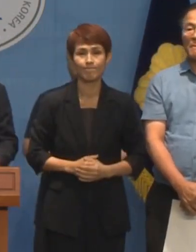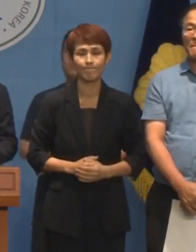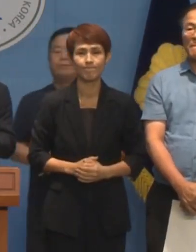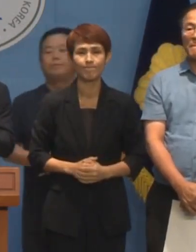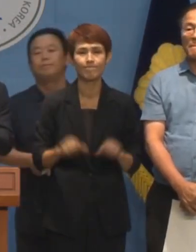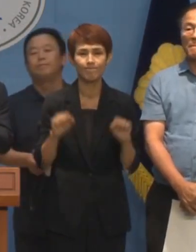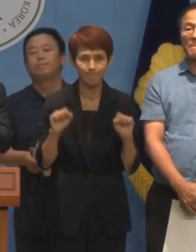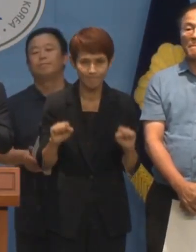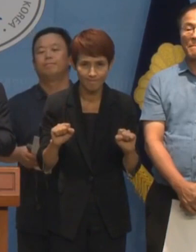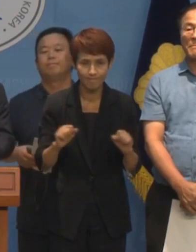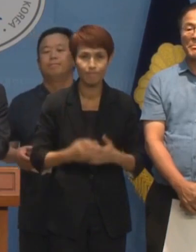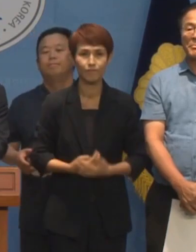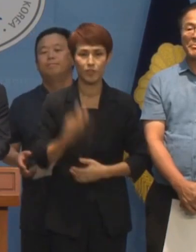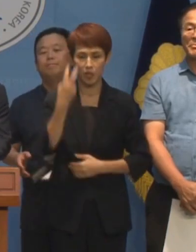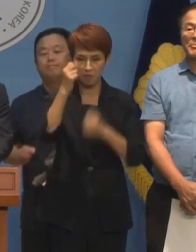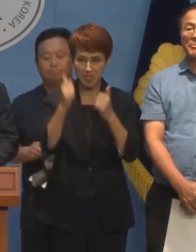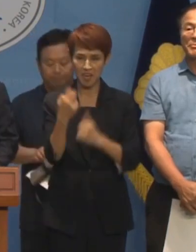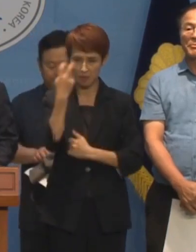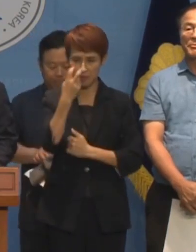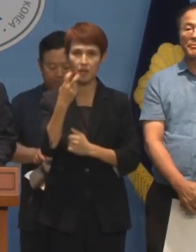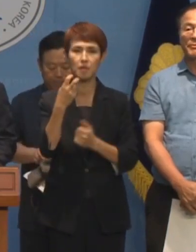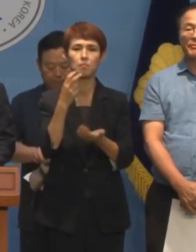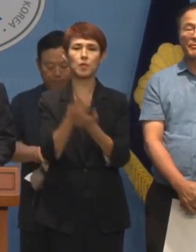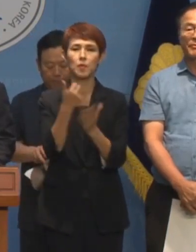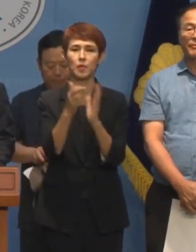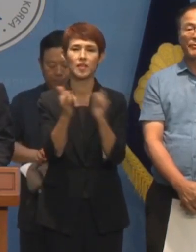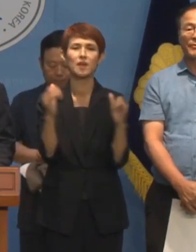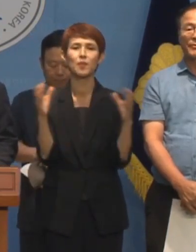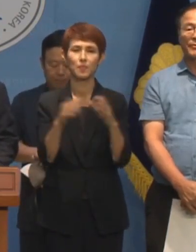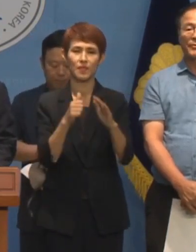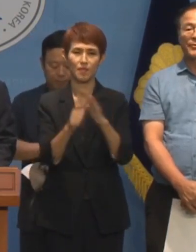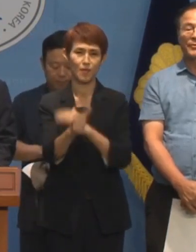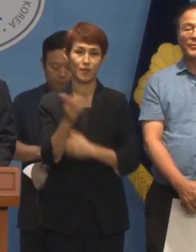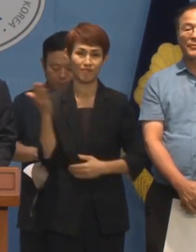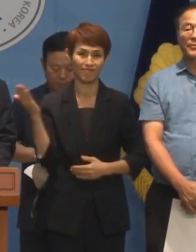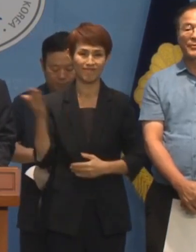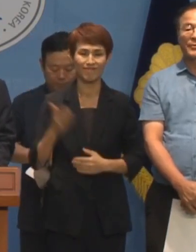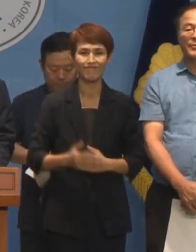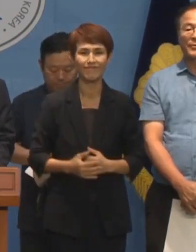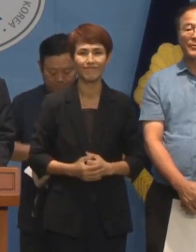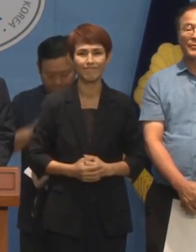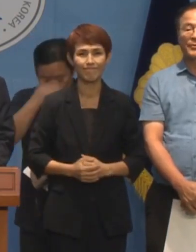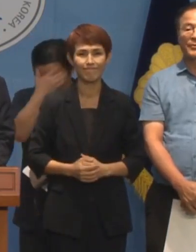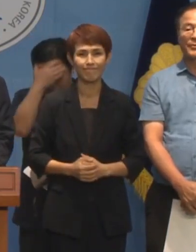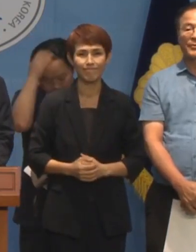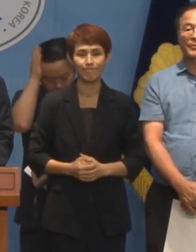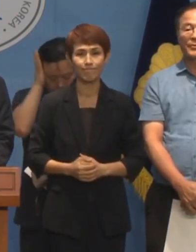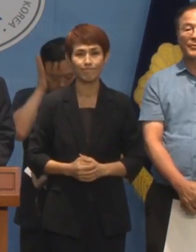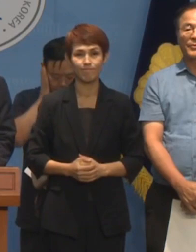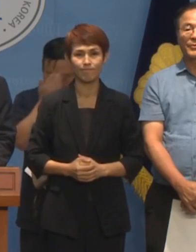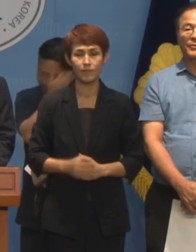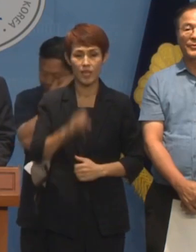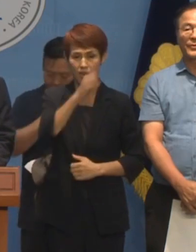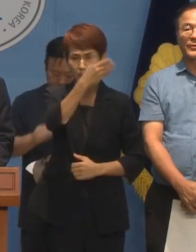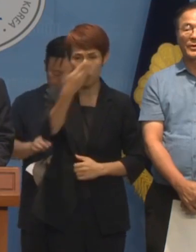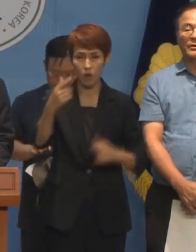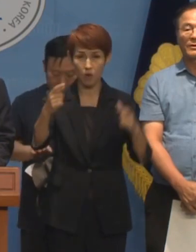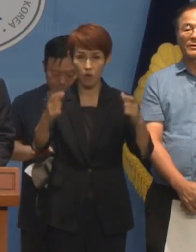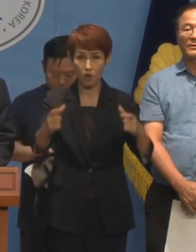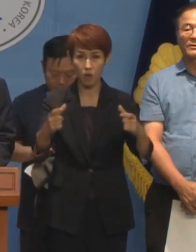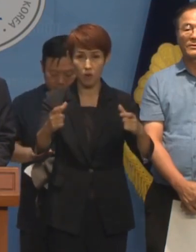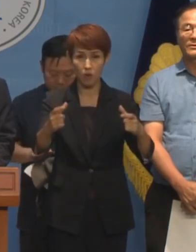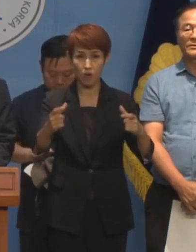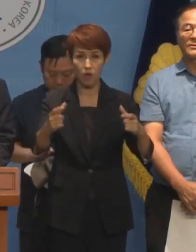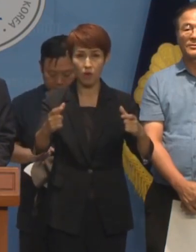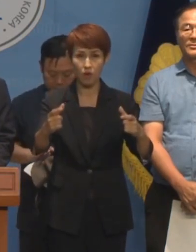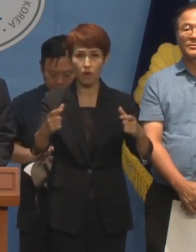네, 안녕하십니까. 검사를 검사하는 변호사 모임 대표를 맡고 있는 오동현 변호사입니다. 지금 양평 지역에서